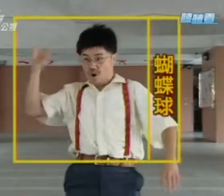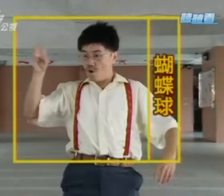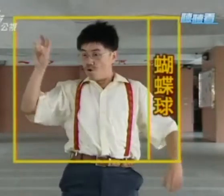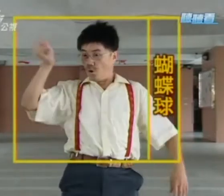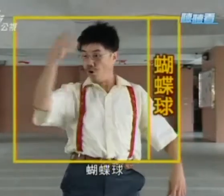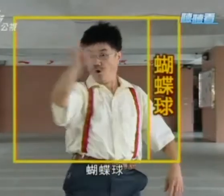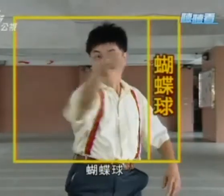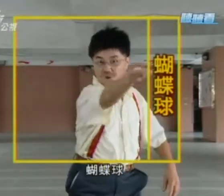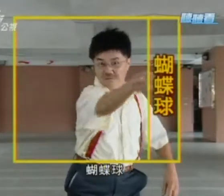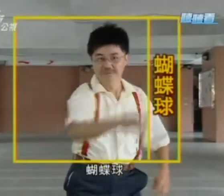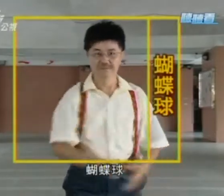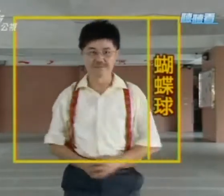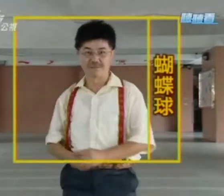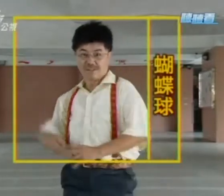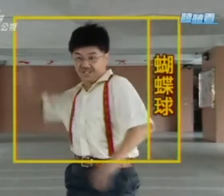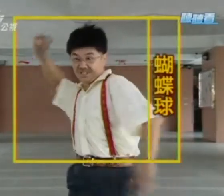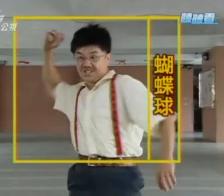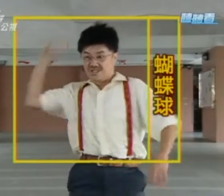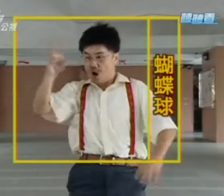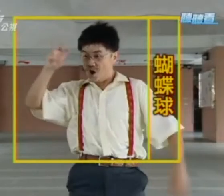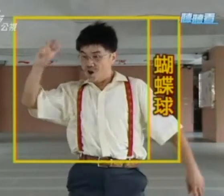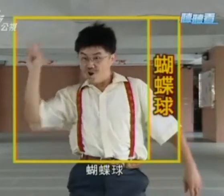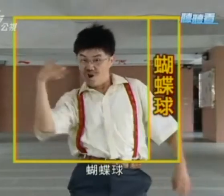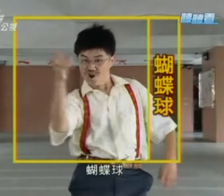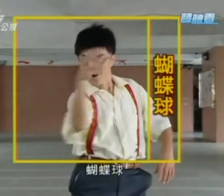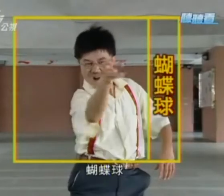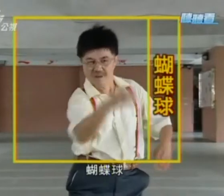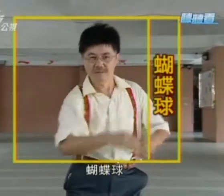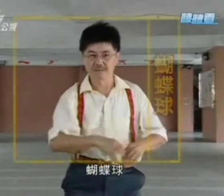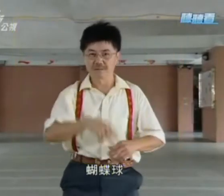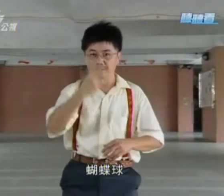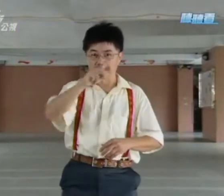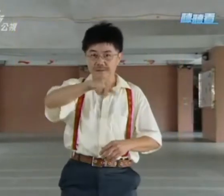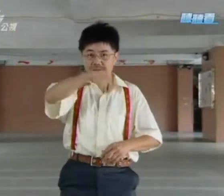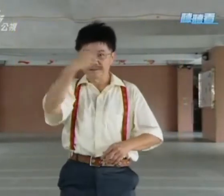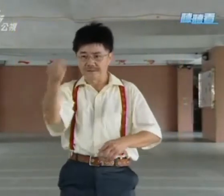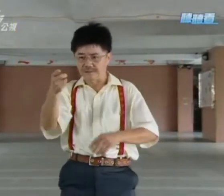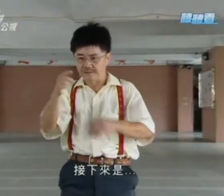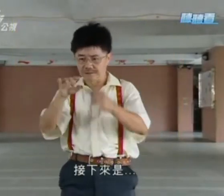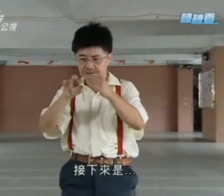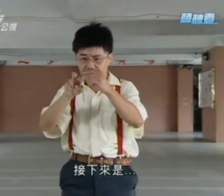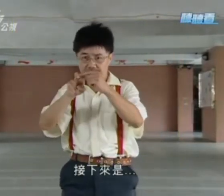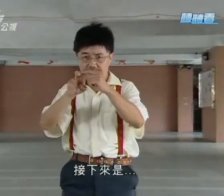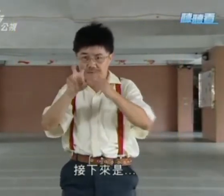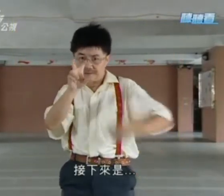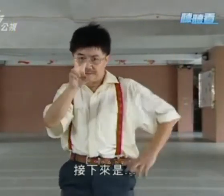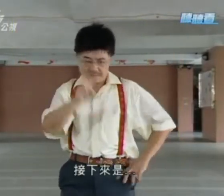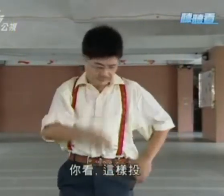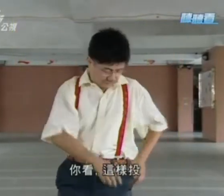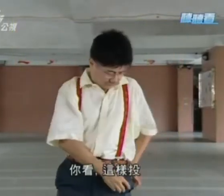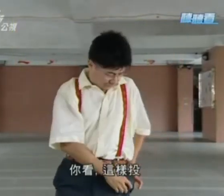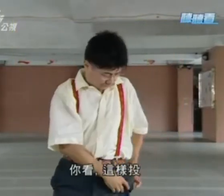蝴蝶球，蝴蝶球。接下来是，你看啊，这样投啊，